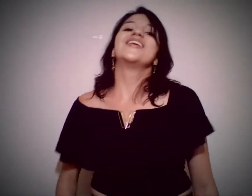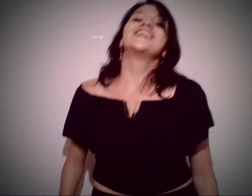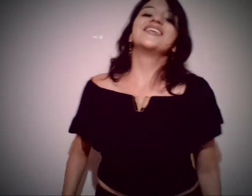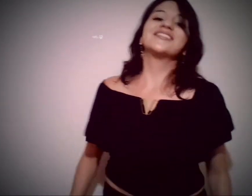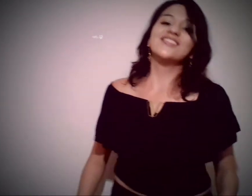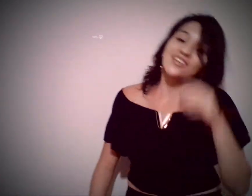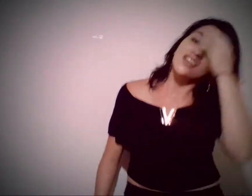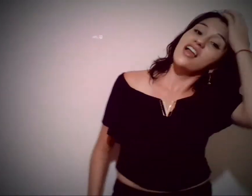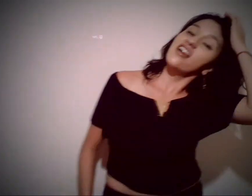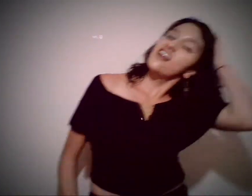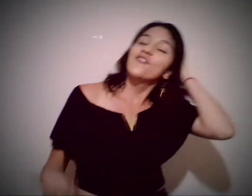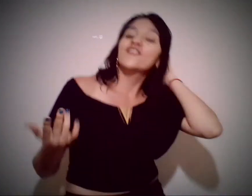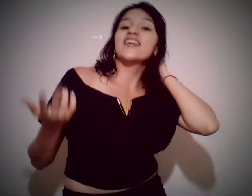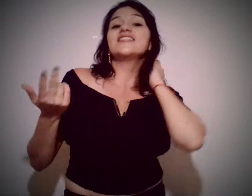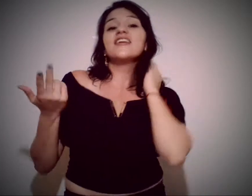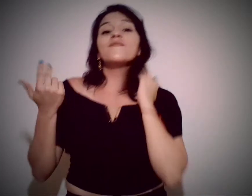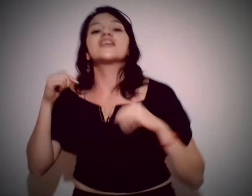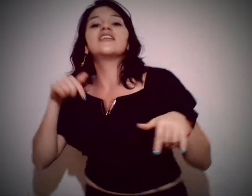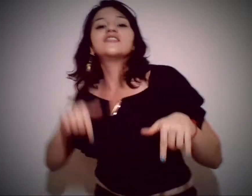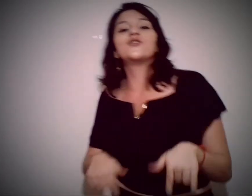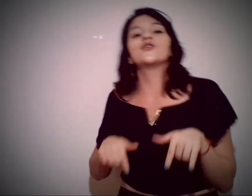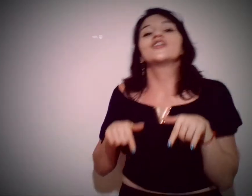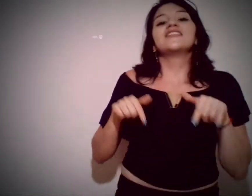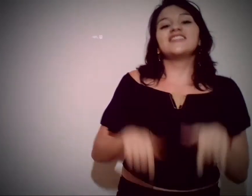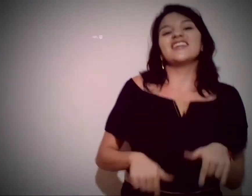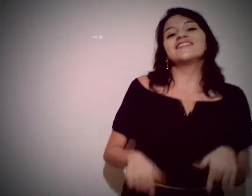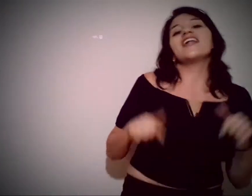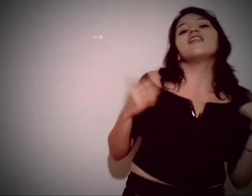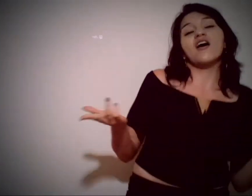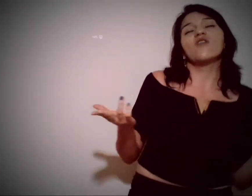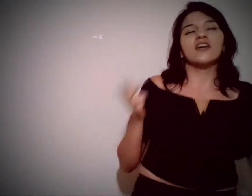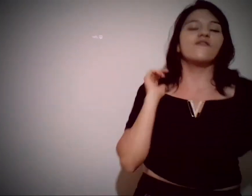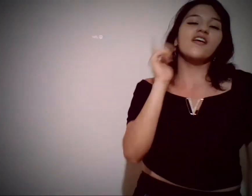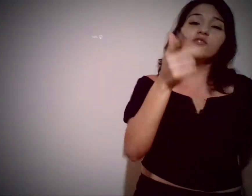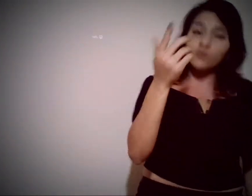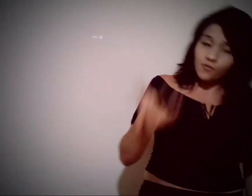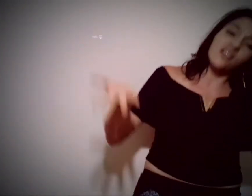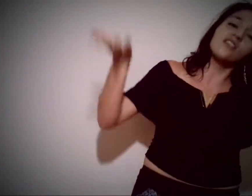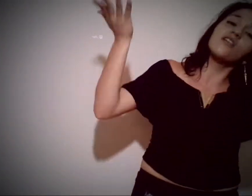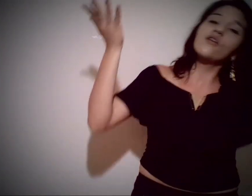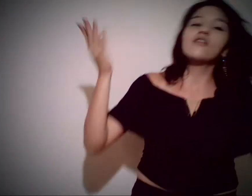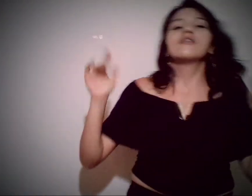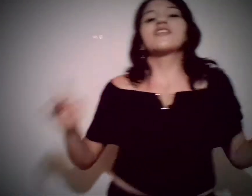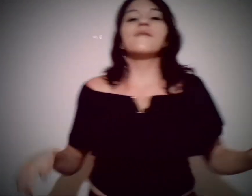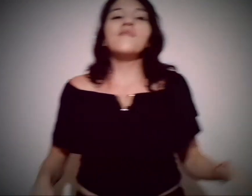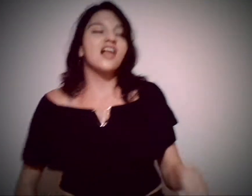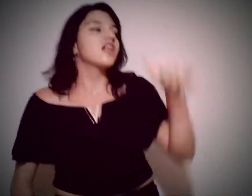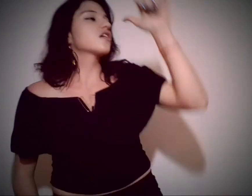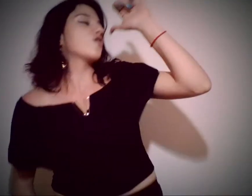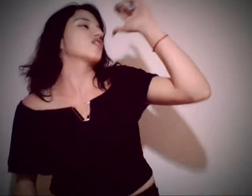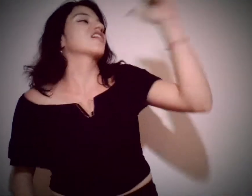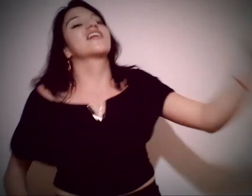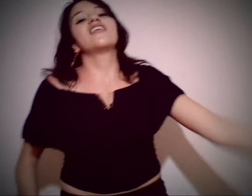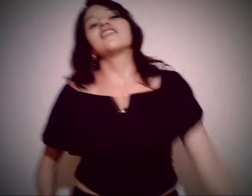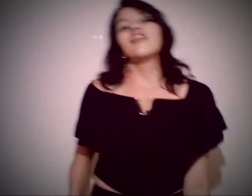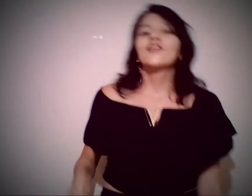Súbeme la radio, que esta es mi canción, siente el bajo que va subiendo Tráeme el alcohol, que quita el dolor,